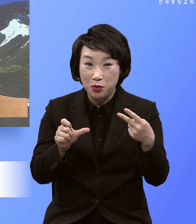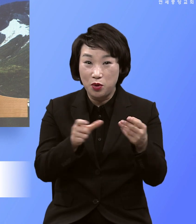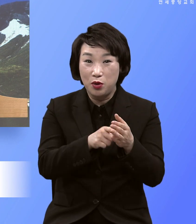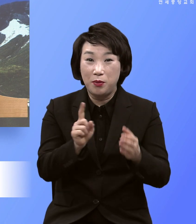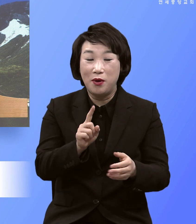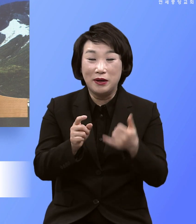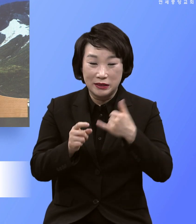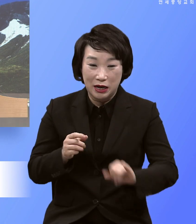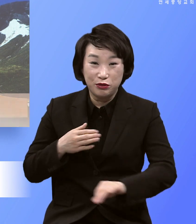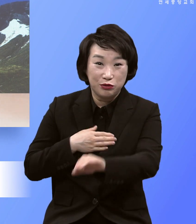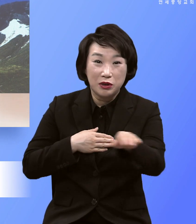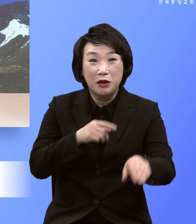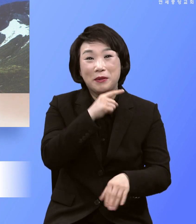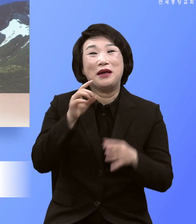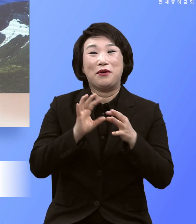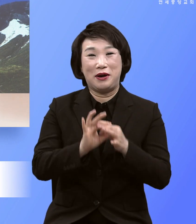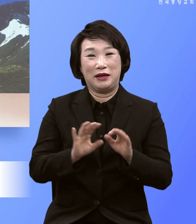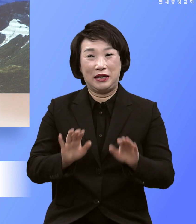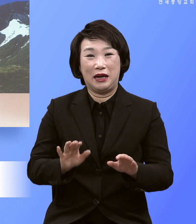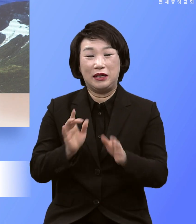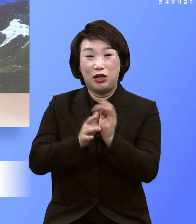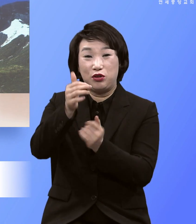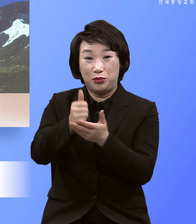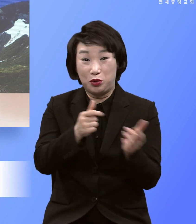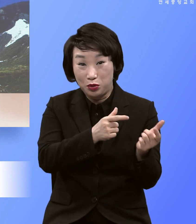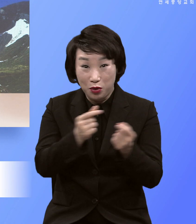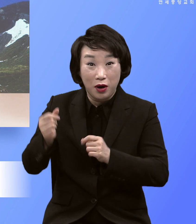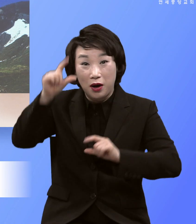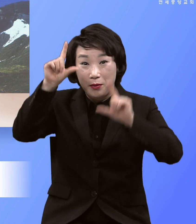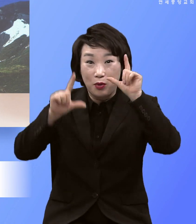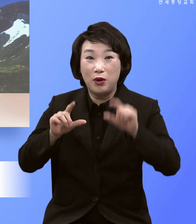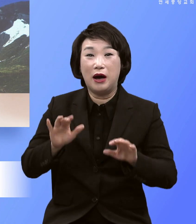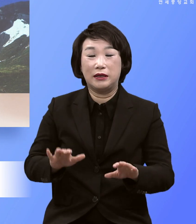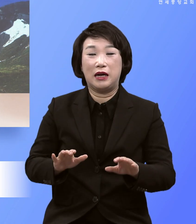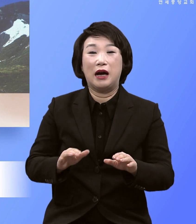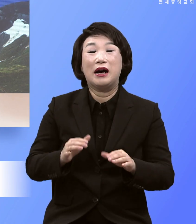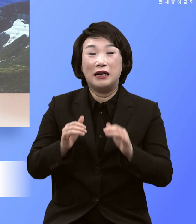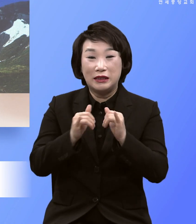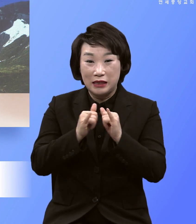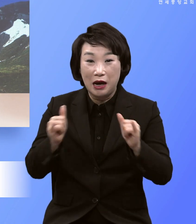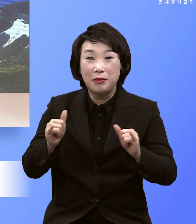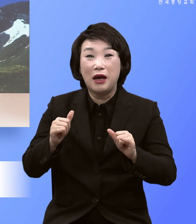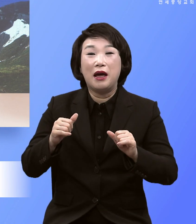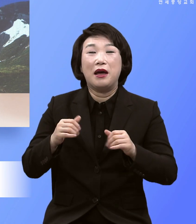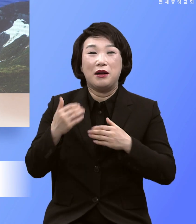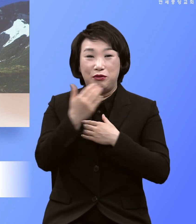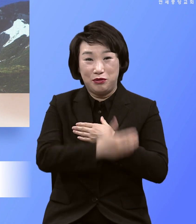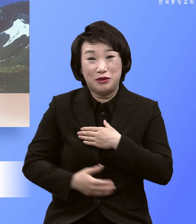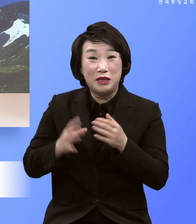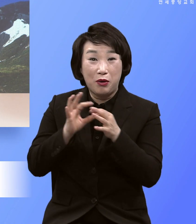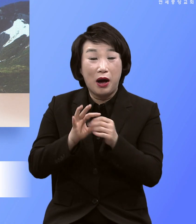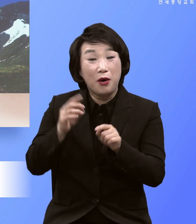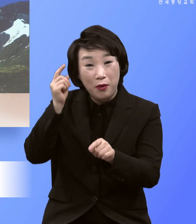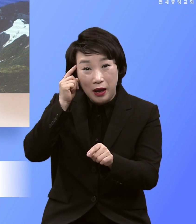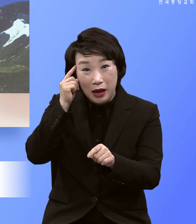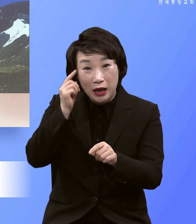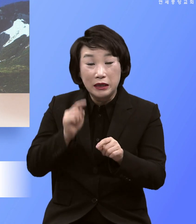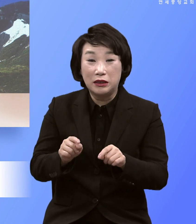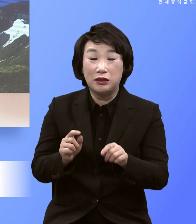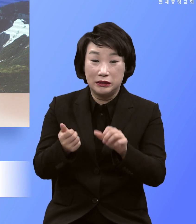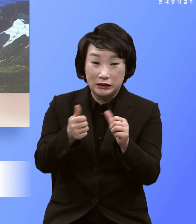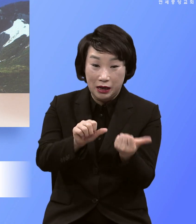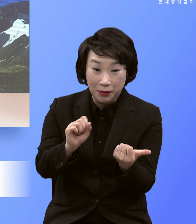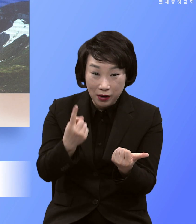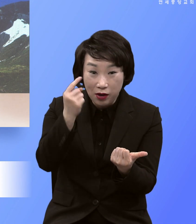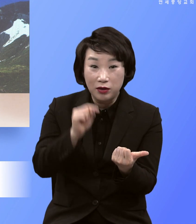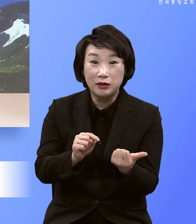15절에 자녀들은 혈육에 함께 속하였음에 그도 또한 한 모양으로 혈육에 속하심은